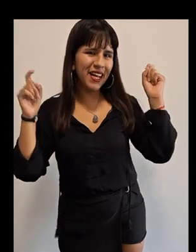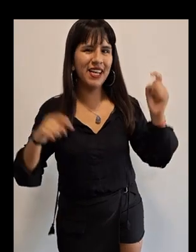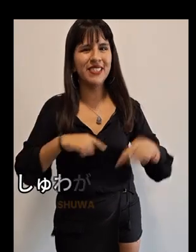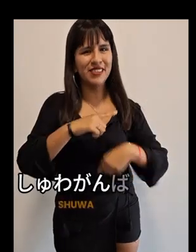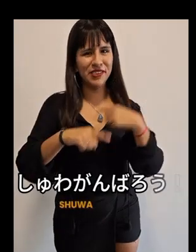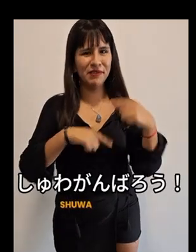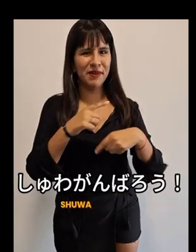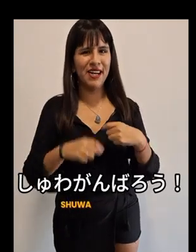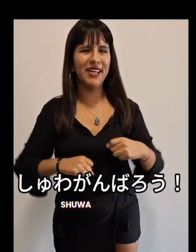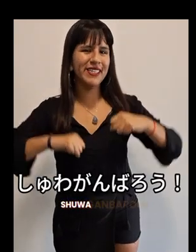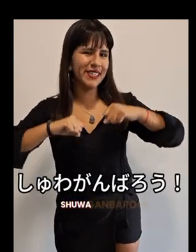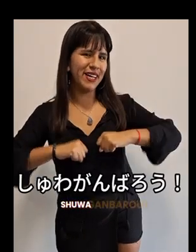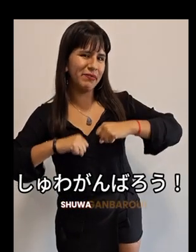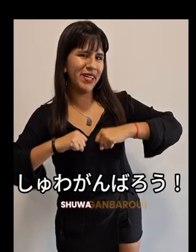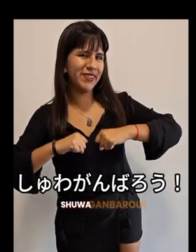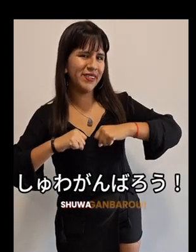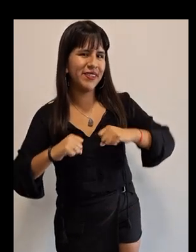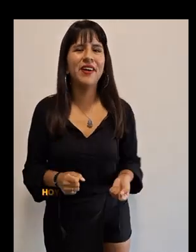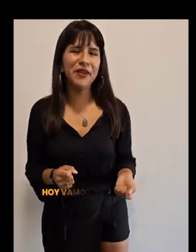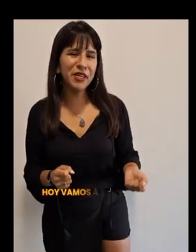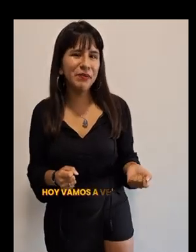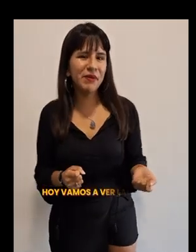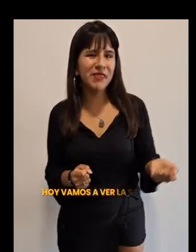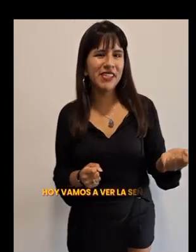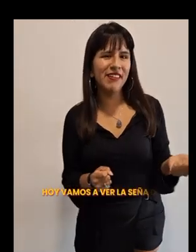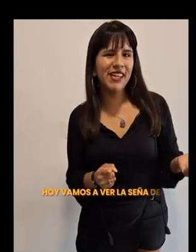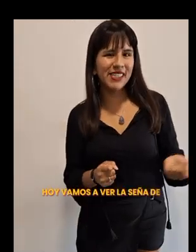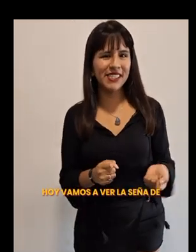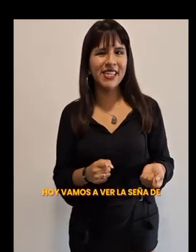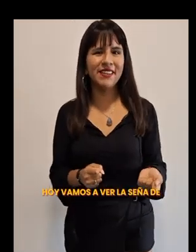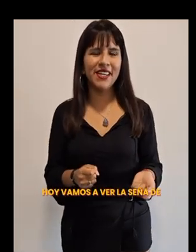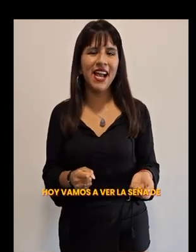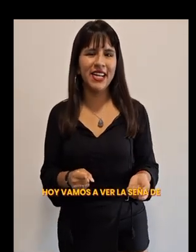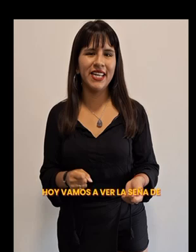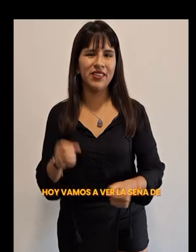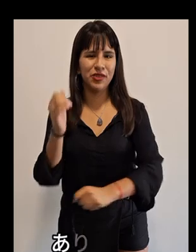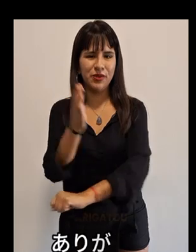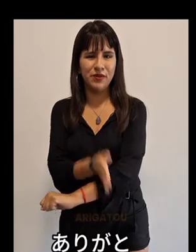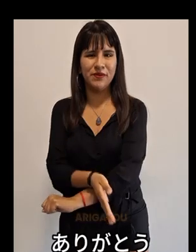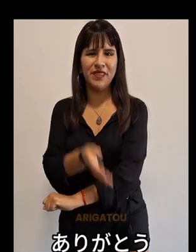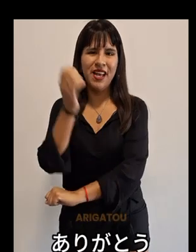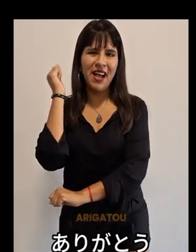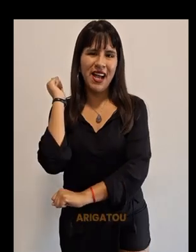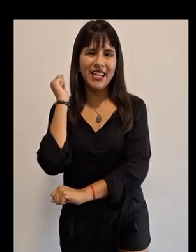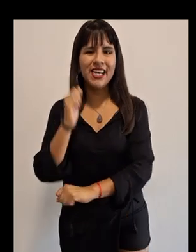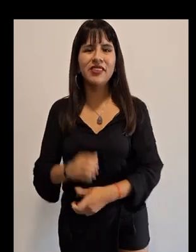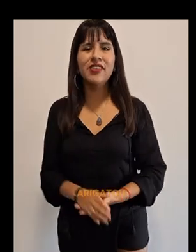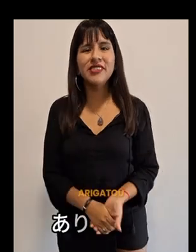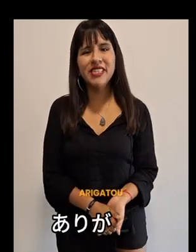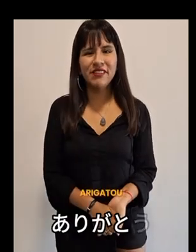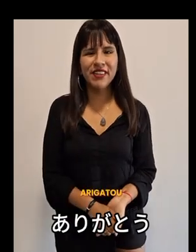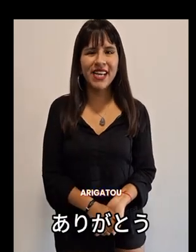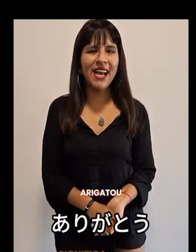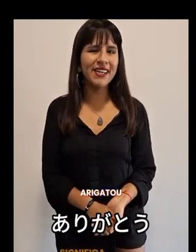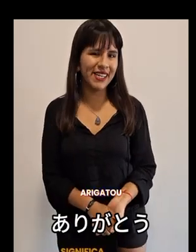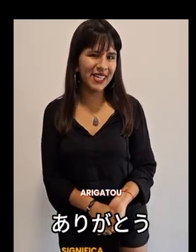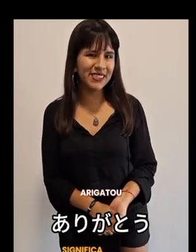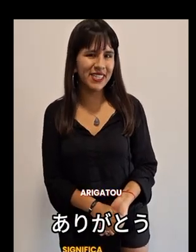Konnichiwa shouwa kanbarao hoy vamos a ver la seña de arigatou arigatou significa gracias